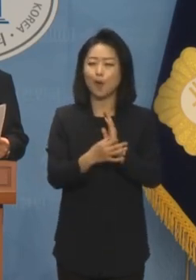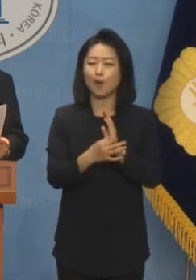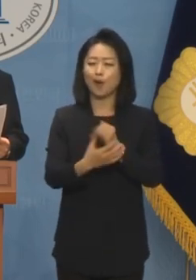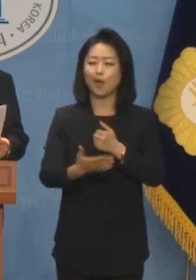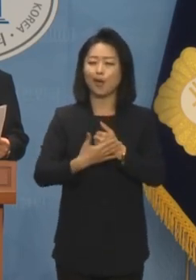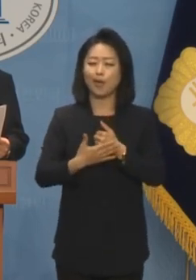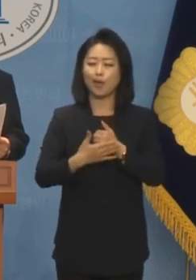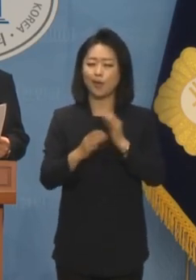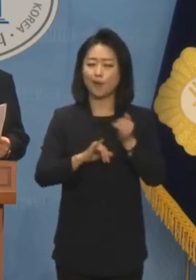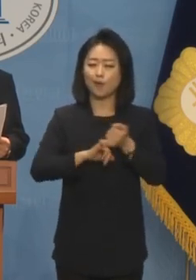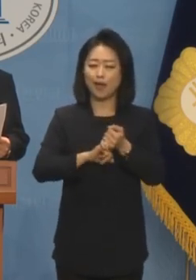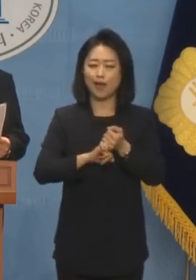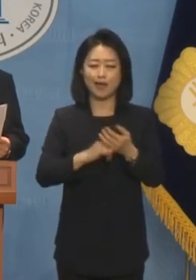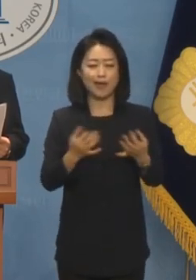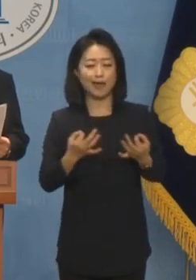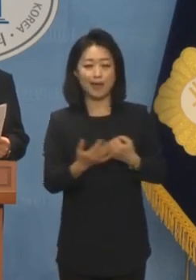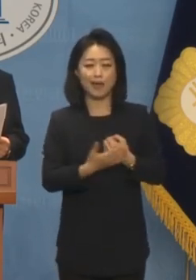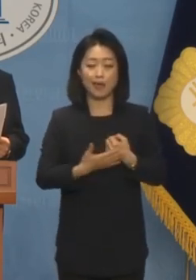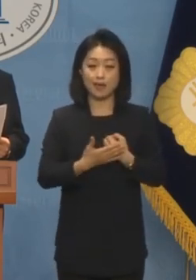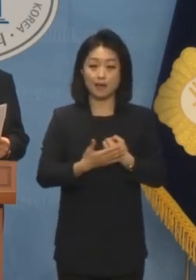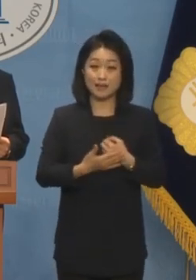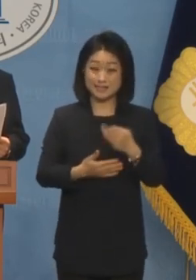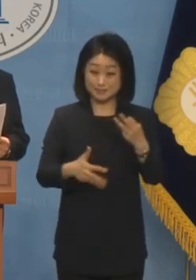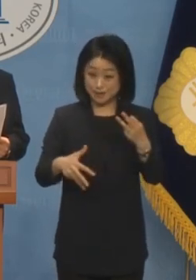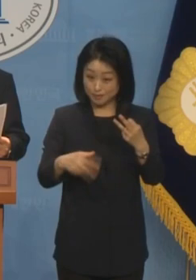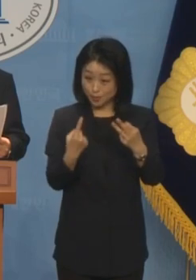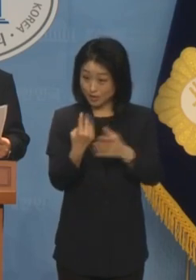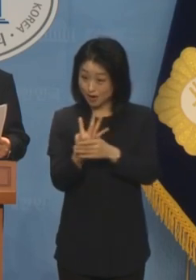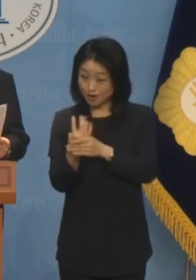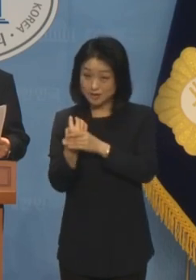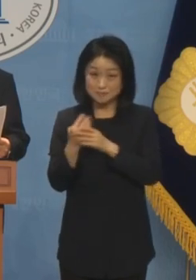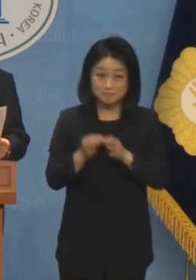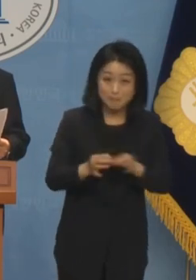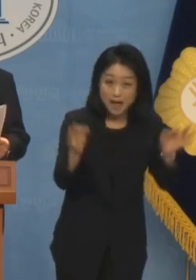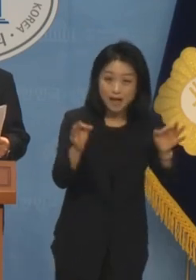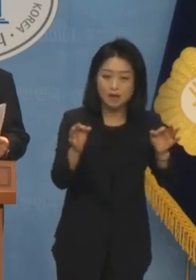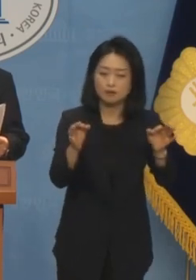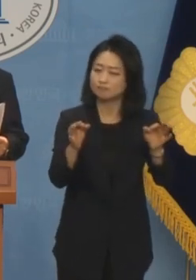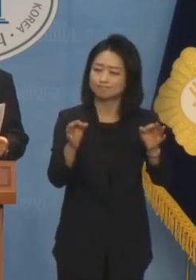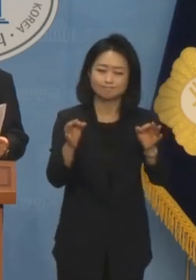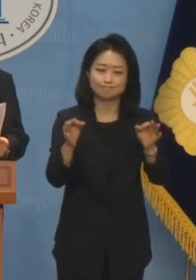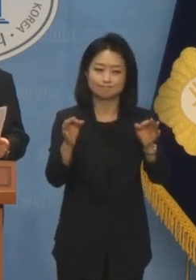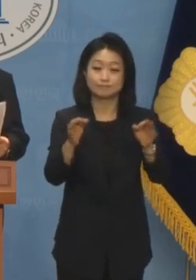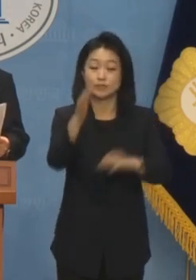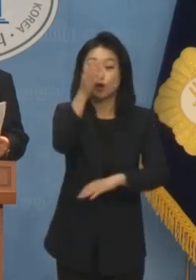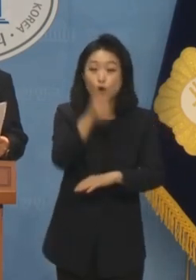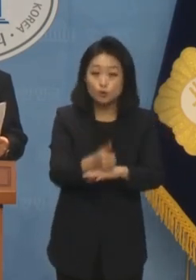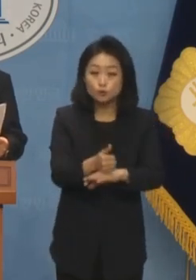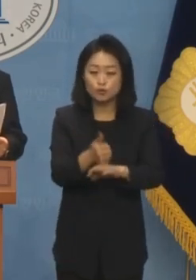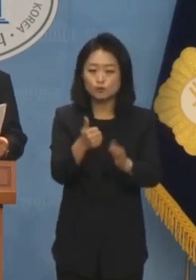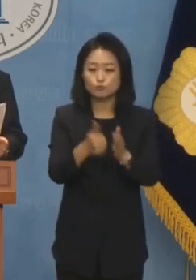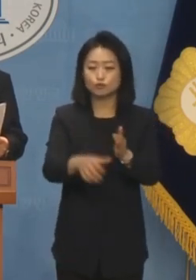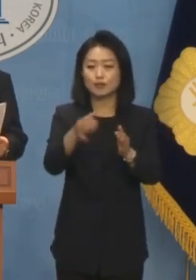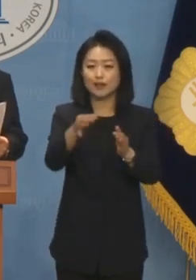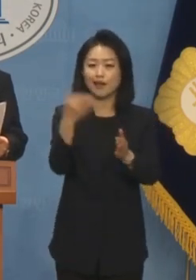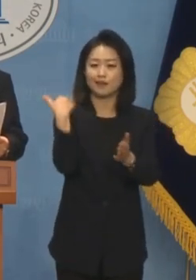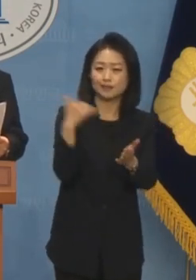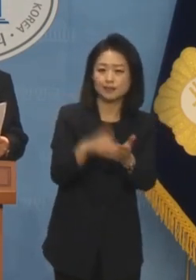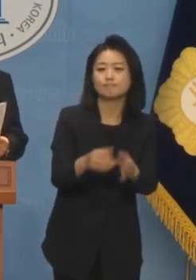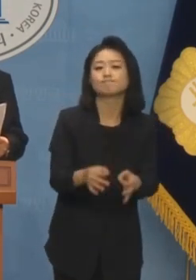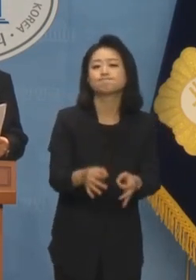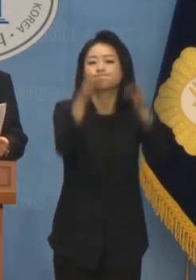공약을 밀어붙여 13조 원의 현금을 살포한다면 고스란히 물가